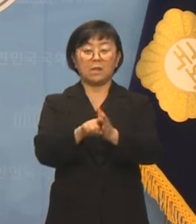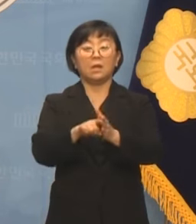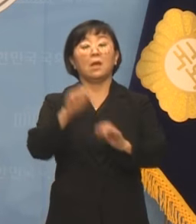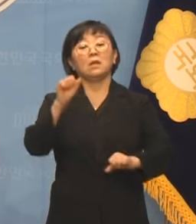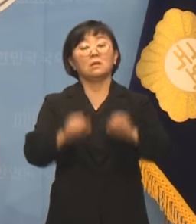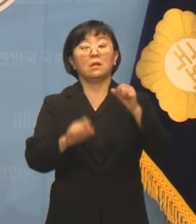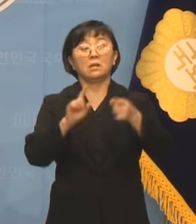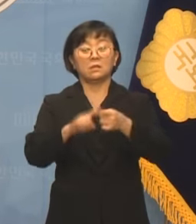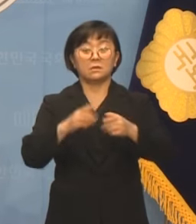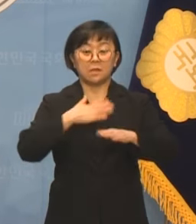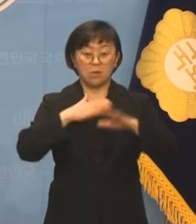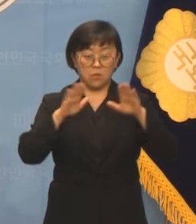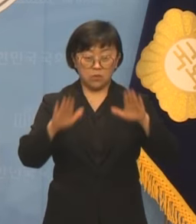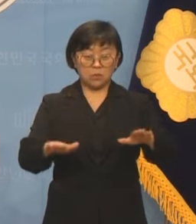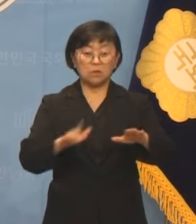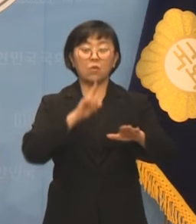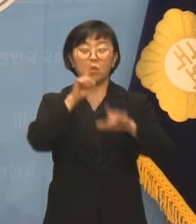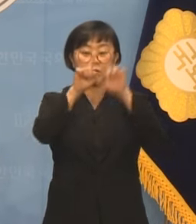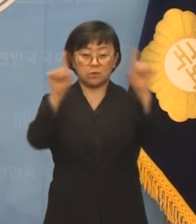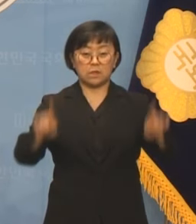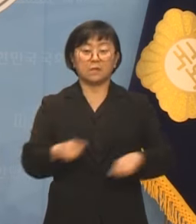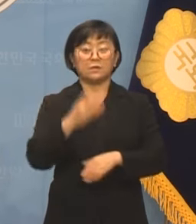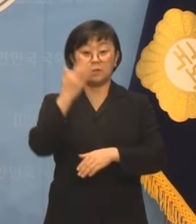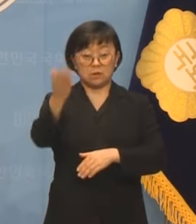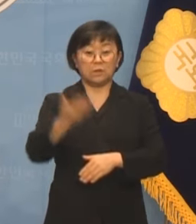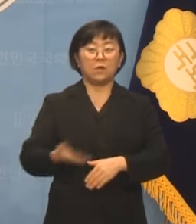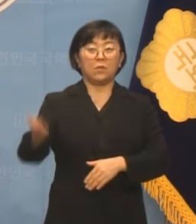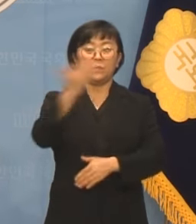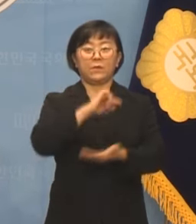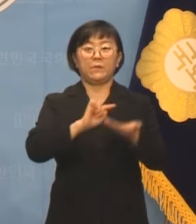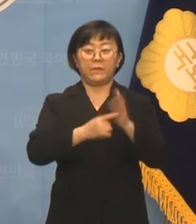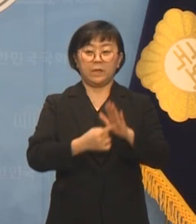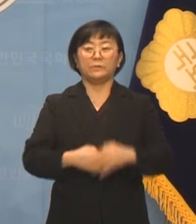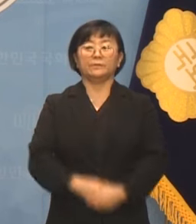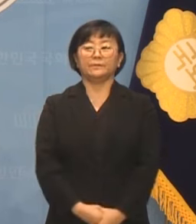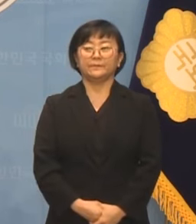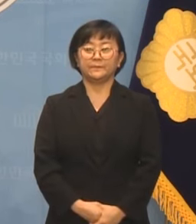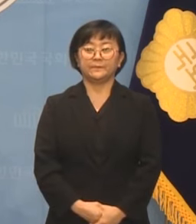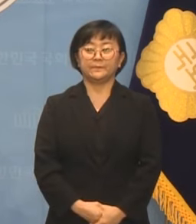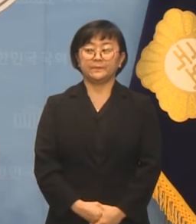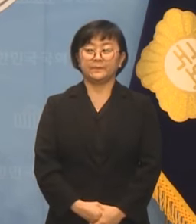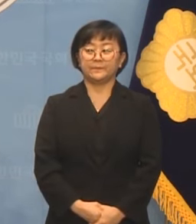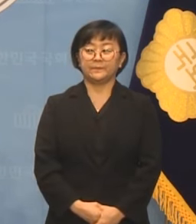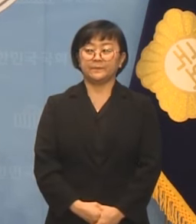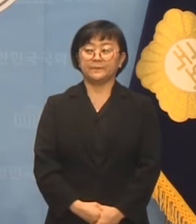행위에 대해서 제가 오늘 고소장을 제출한다는 걸 여러분께 말씀드리도록 하겠습니다.